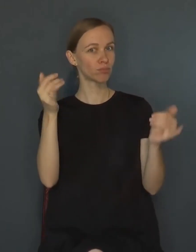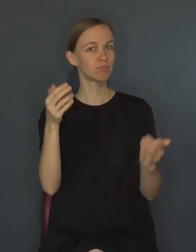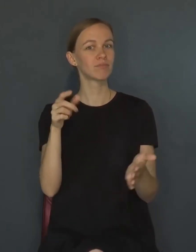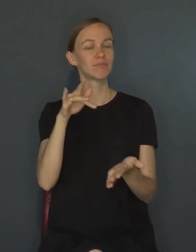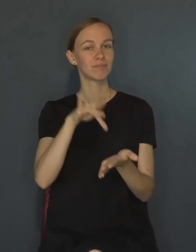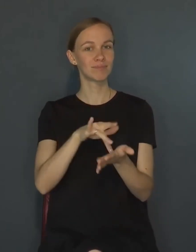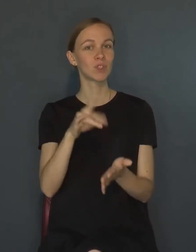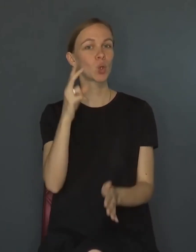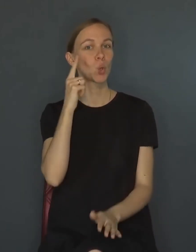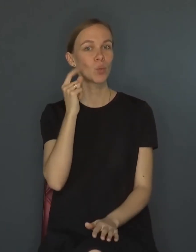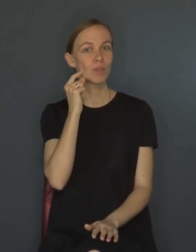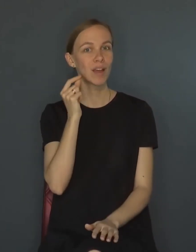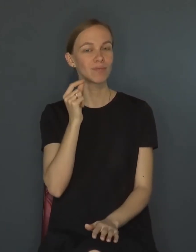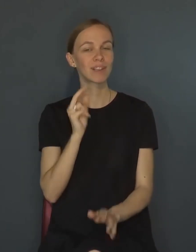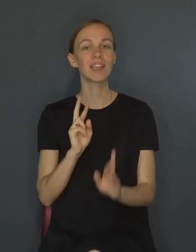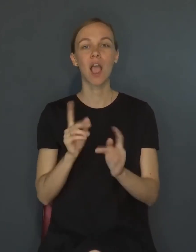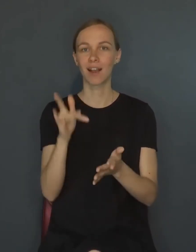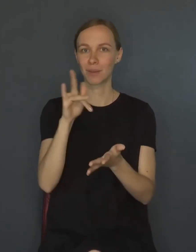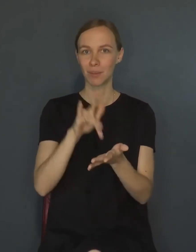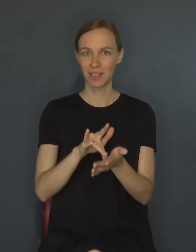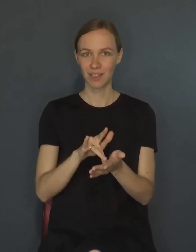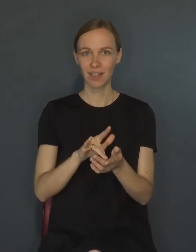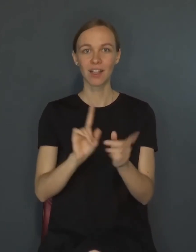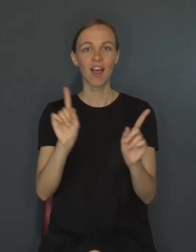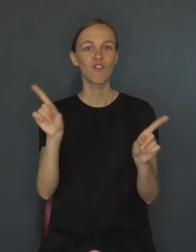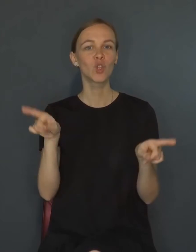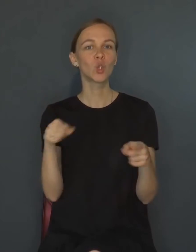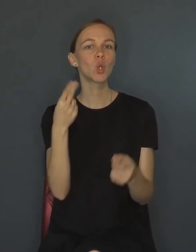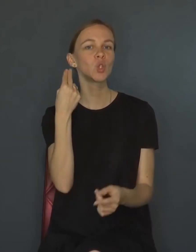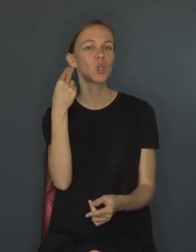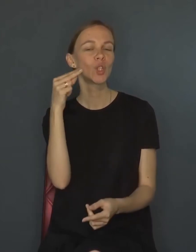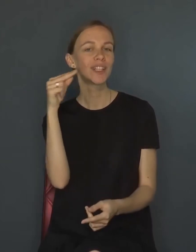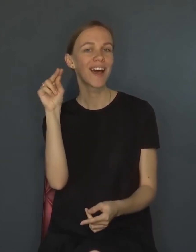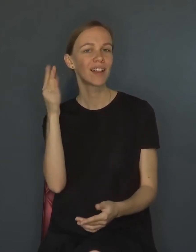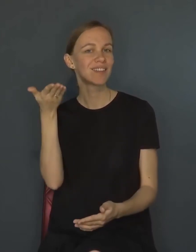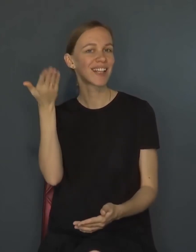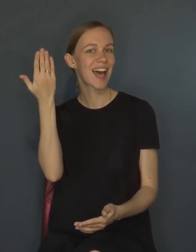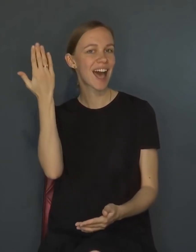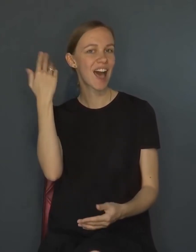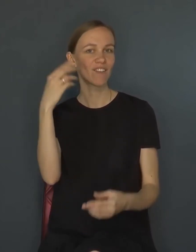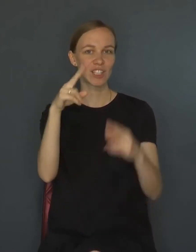та удосконалив давній замок, який згадується в